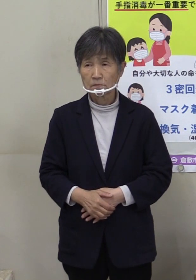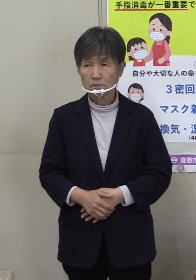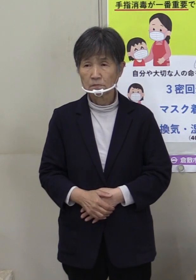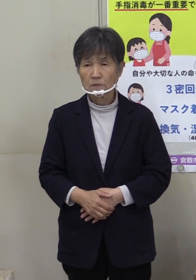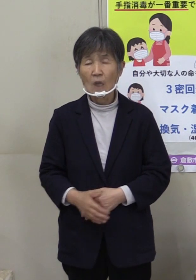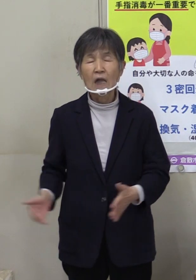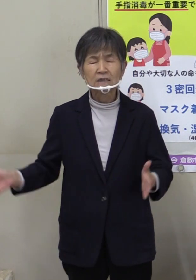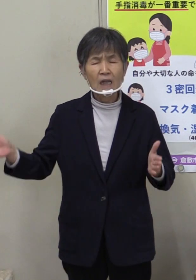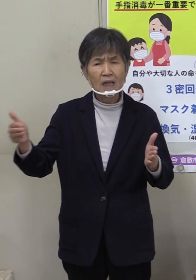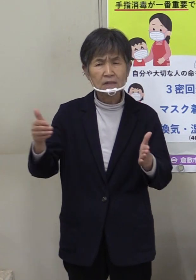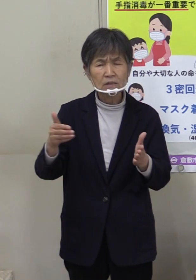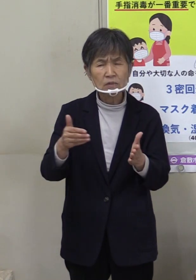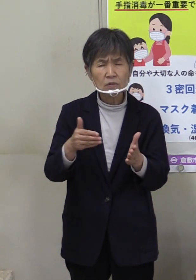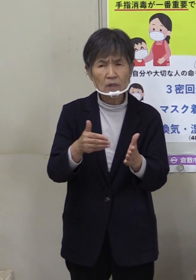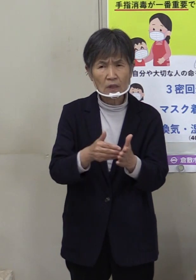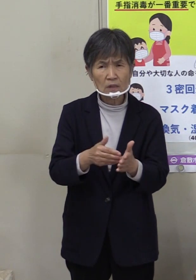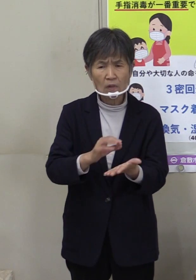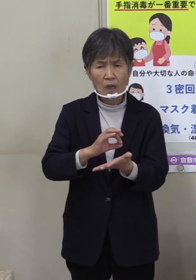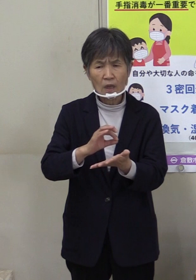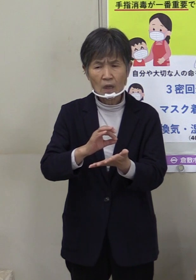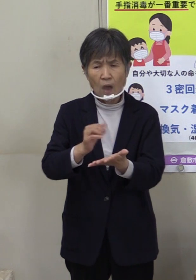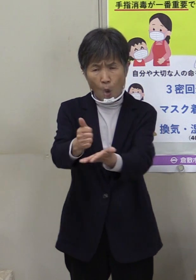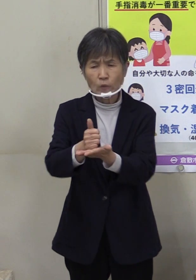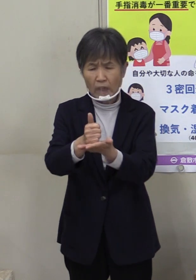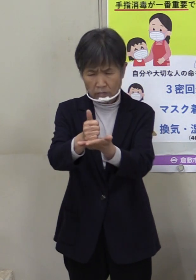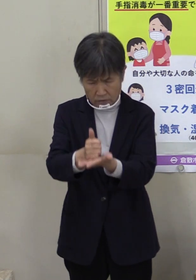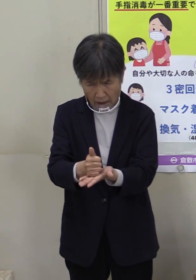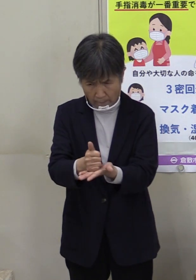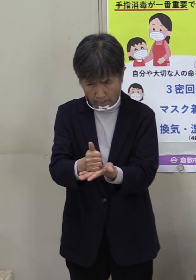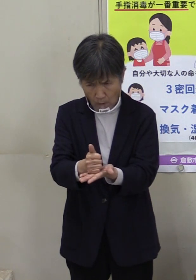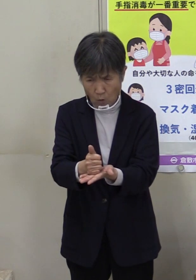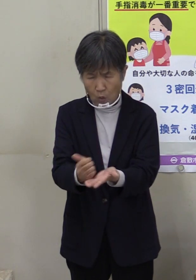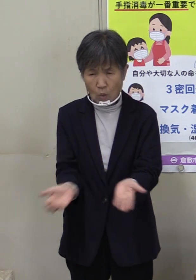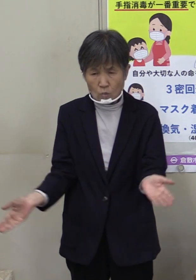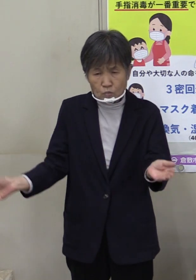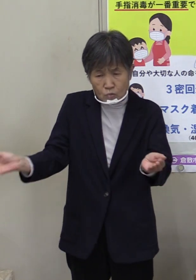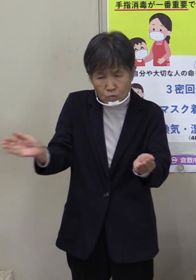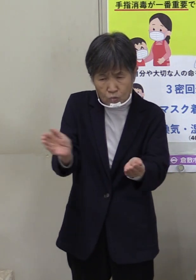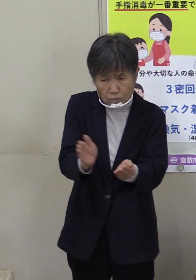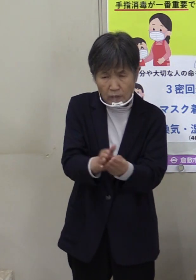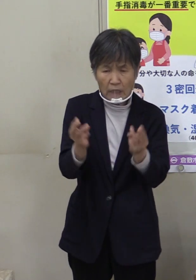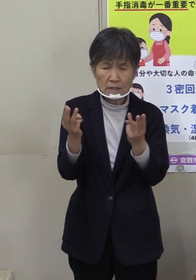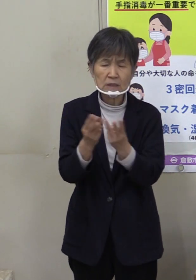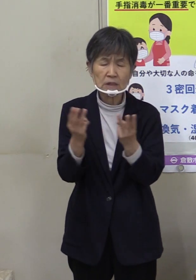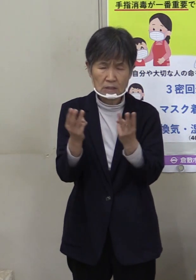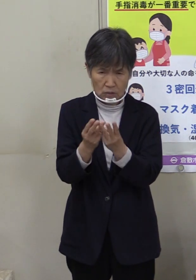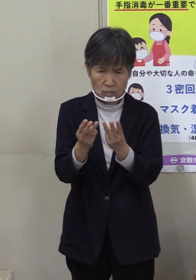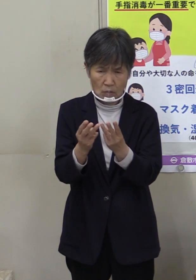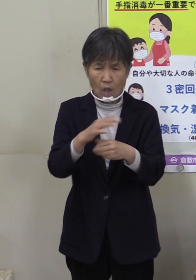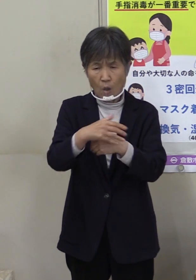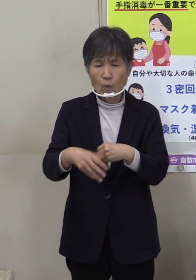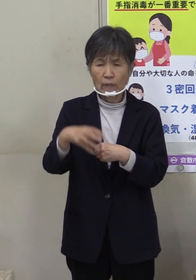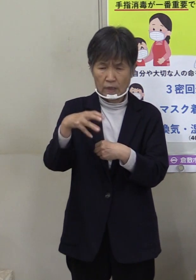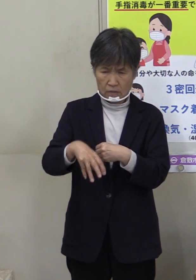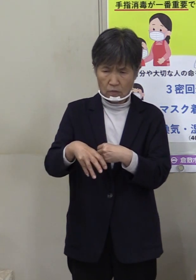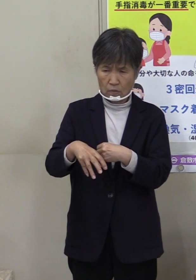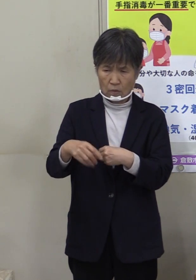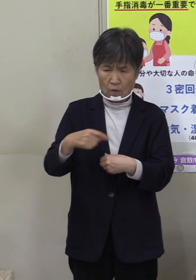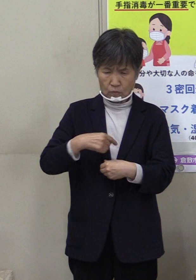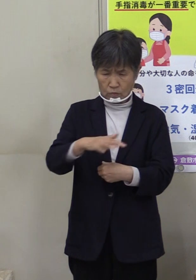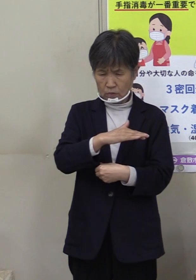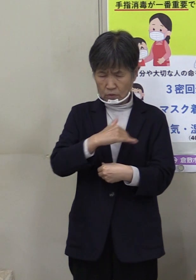最終的にはですね、その、利用者の方も含めて、何人かというのはうちの方にはその届け出